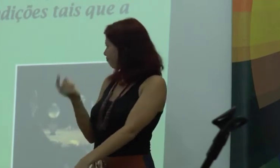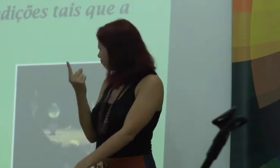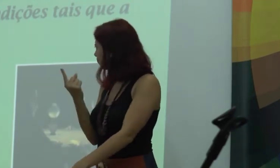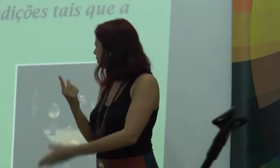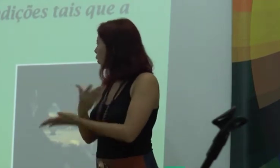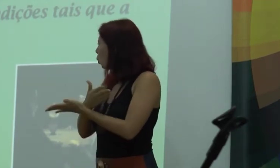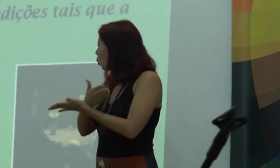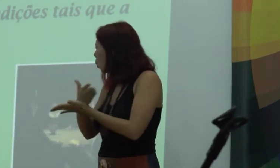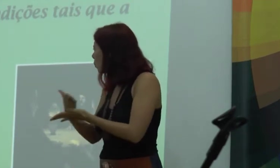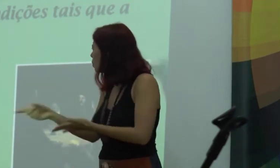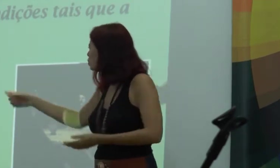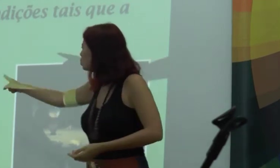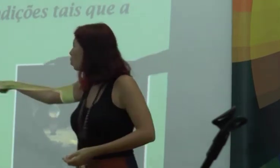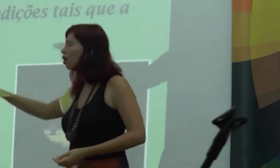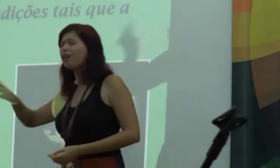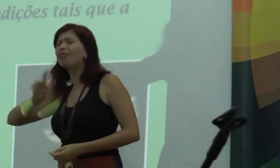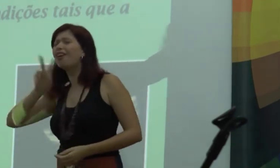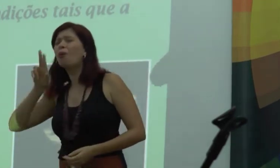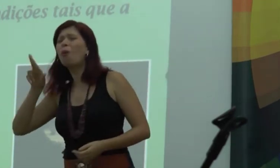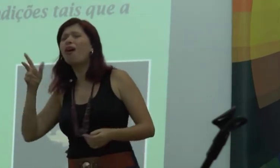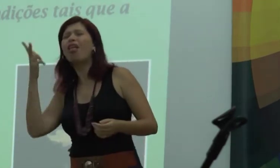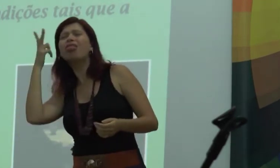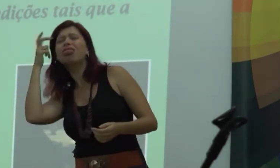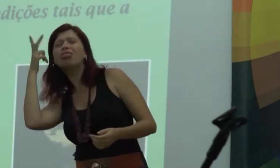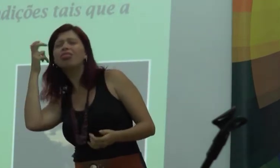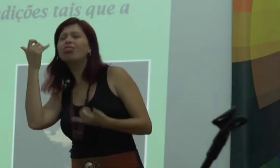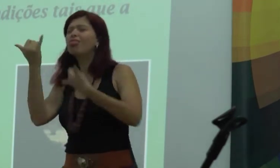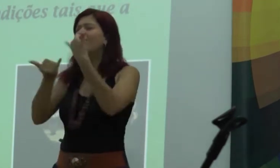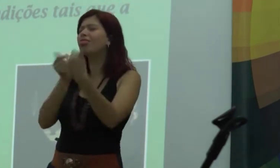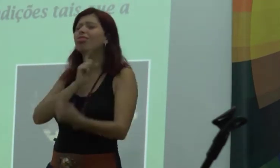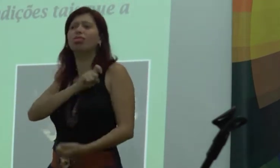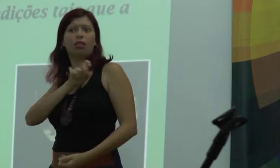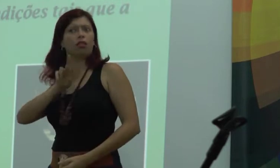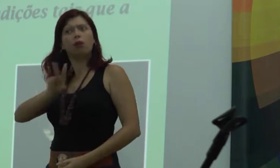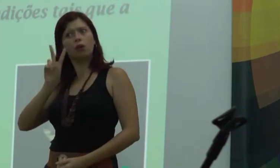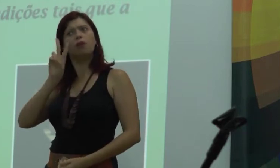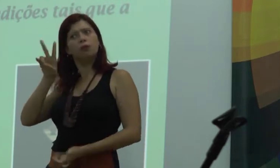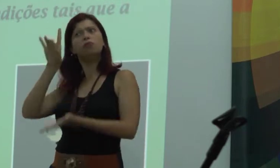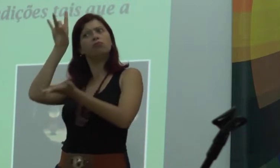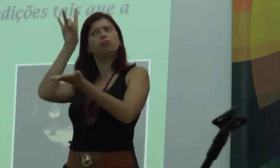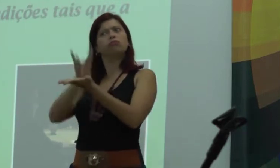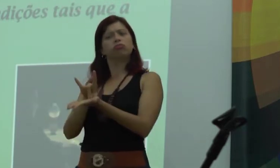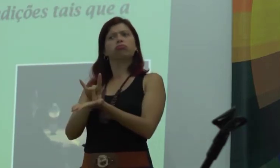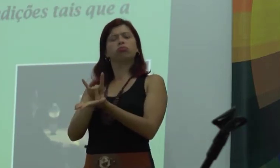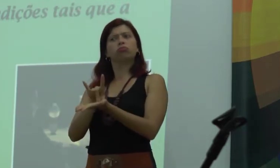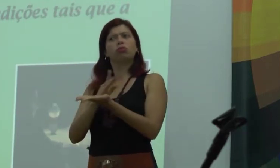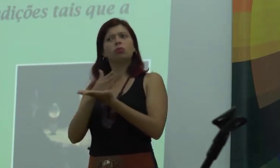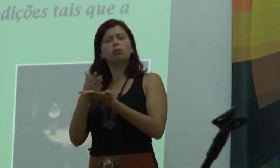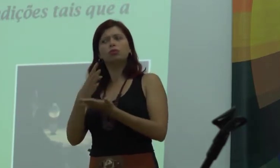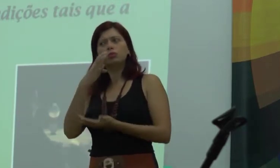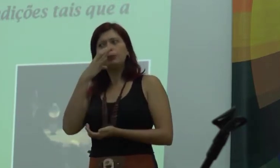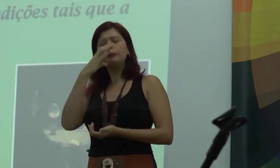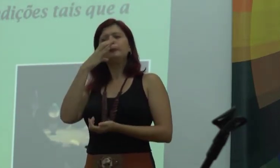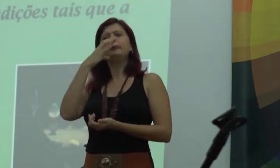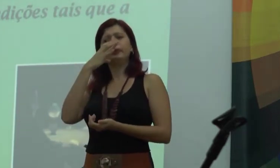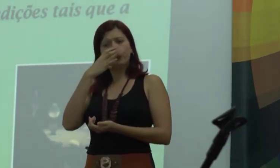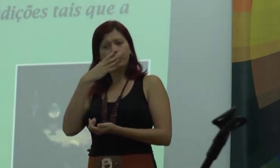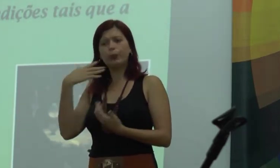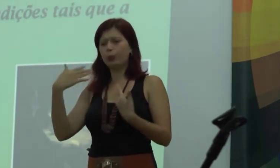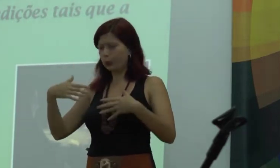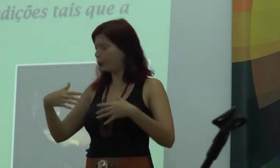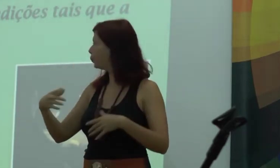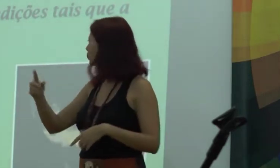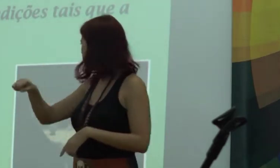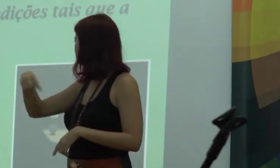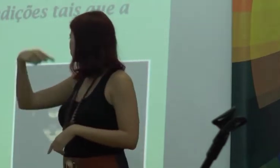ó, como é isso? Então, observou que isso não era uma brincadeira, era algo real,